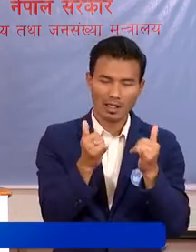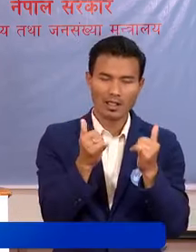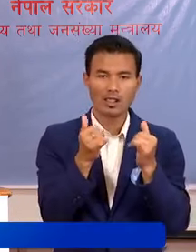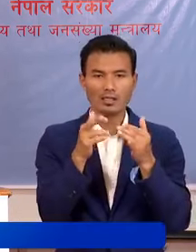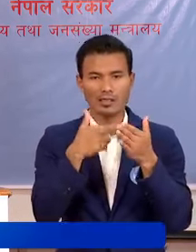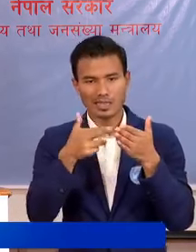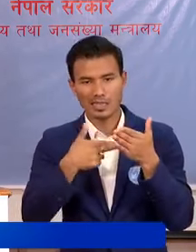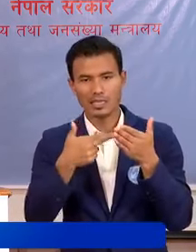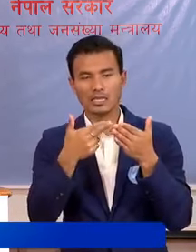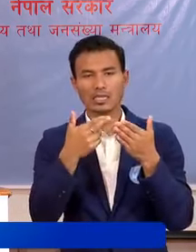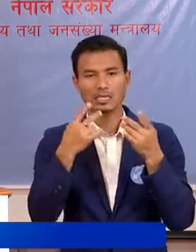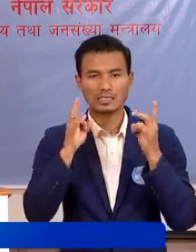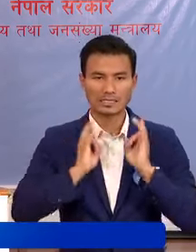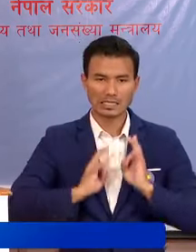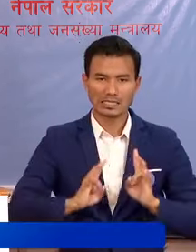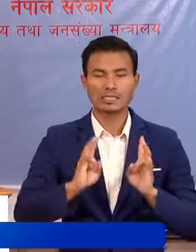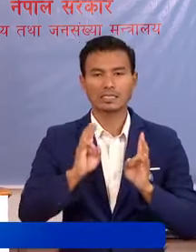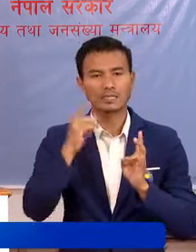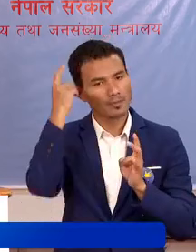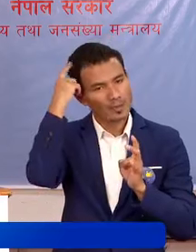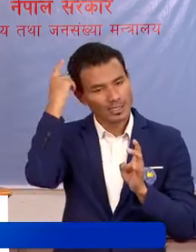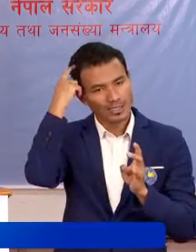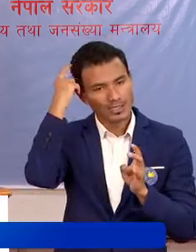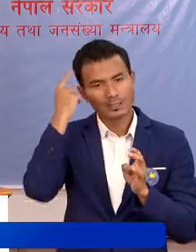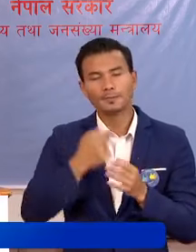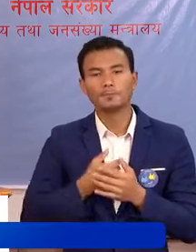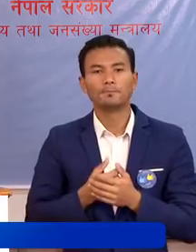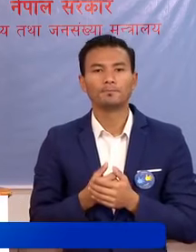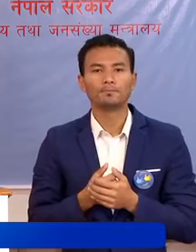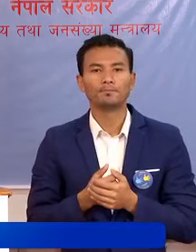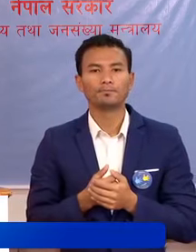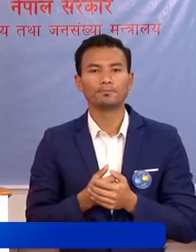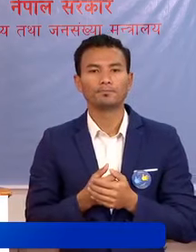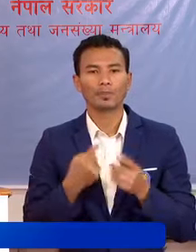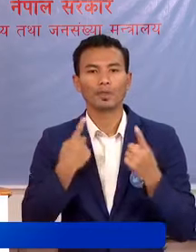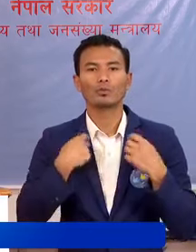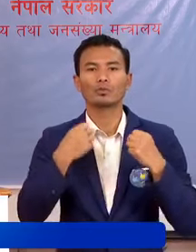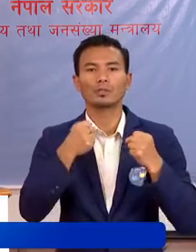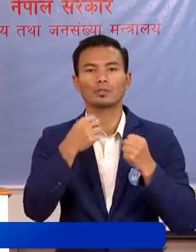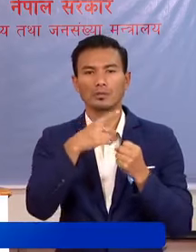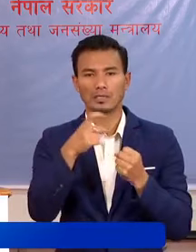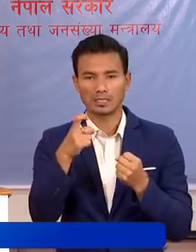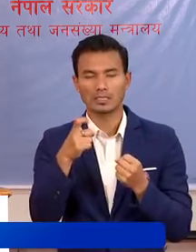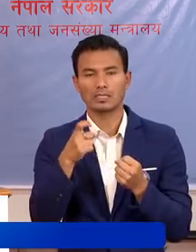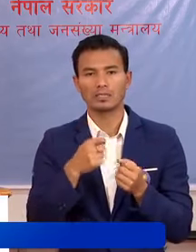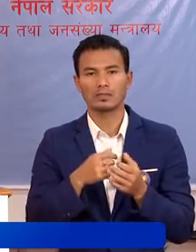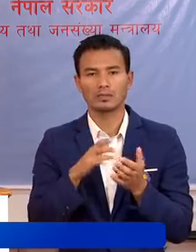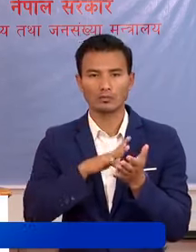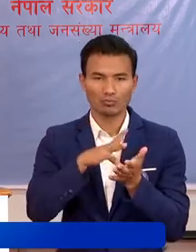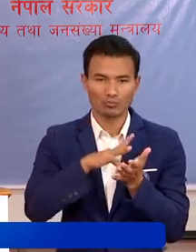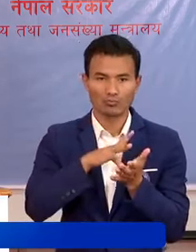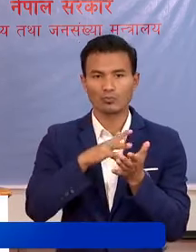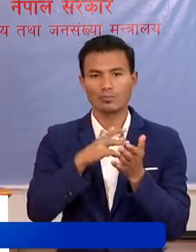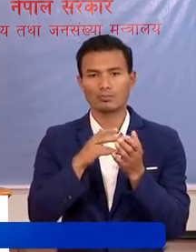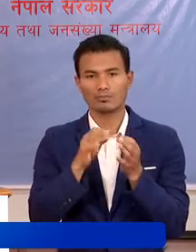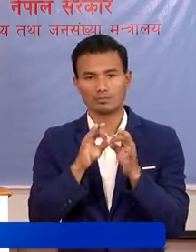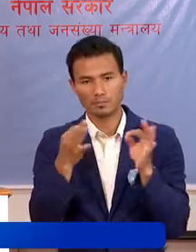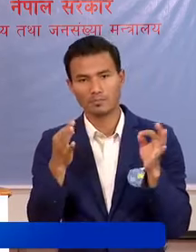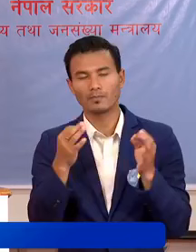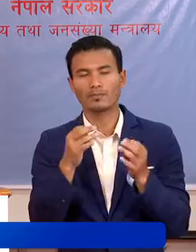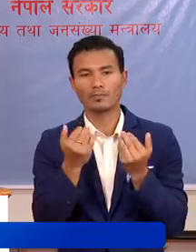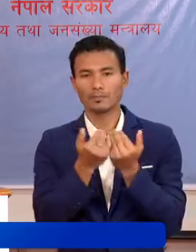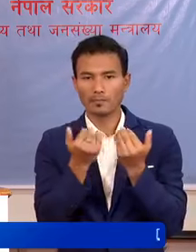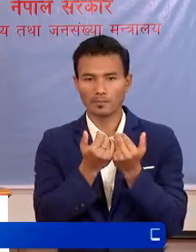चित्रकला अरू सारेरिक मानसिक स्वास्तक लागी घरिने योग ध्यान व्यायाम हरू